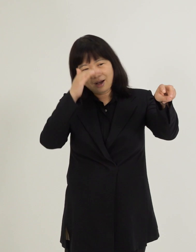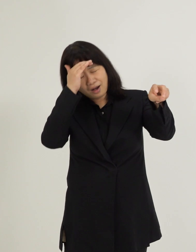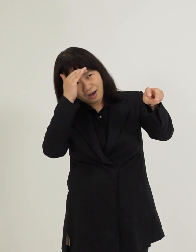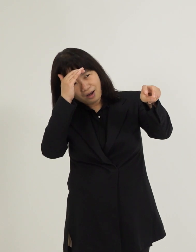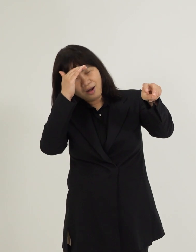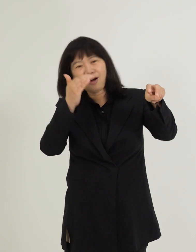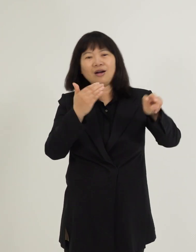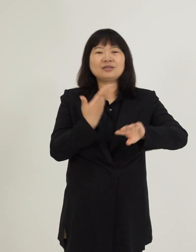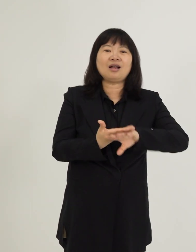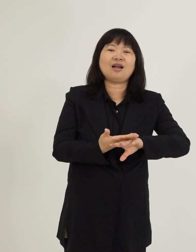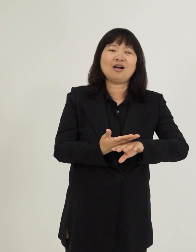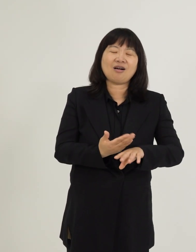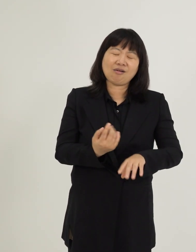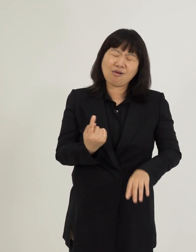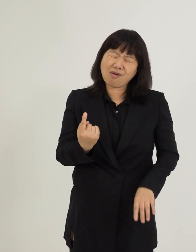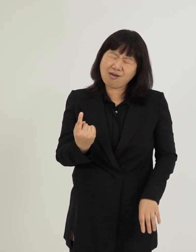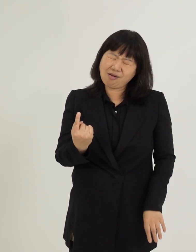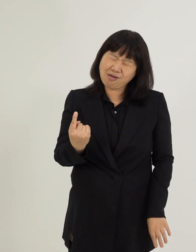엄청 높아요.